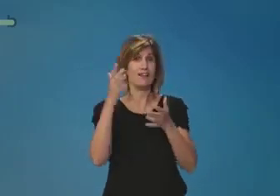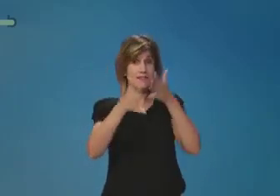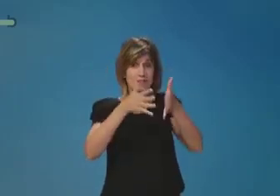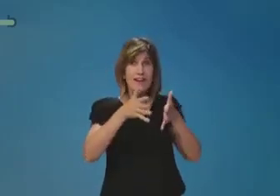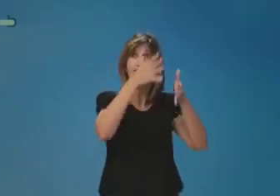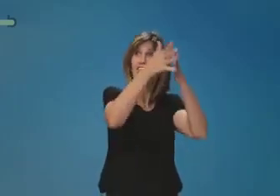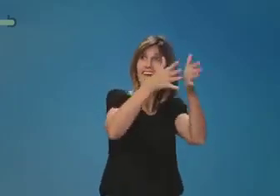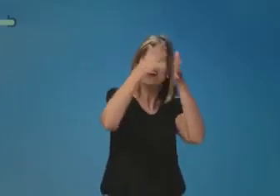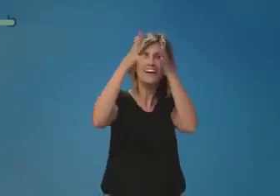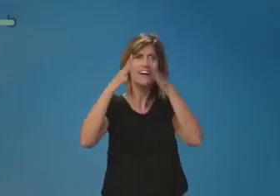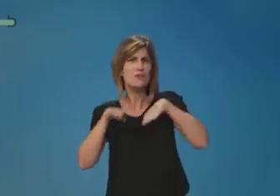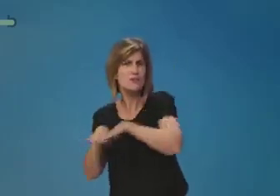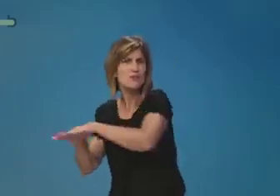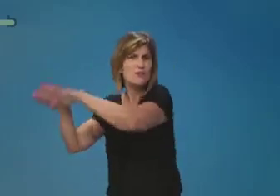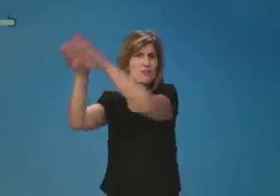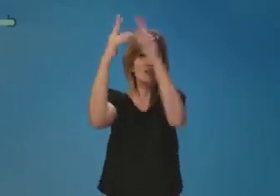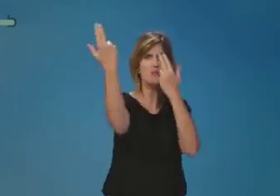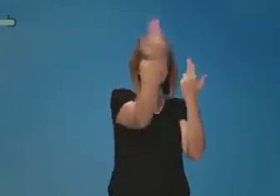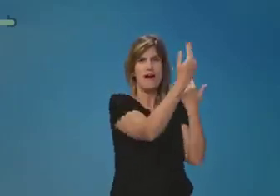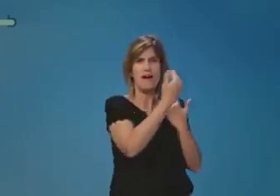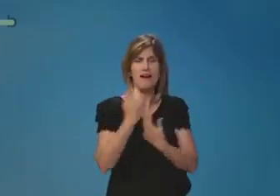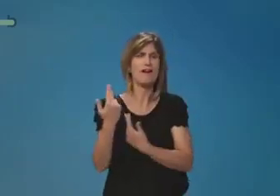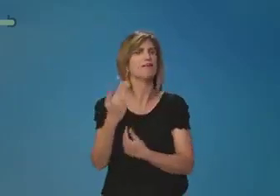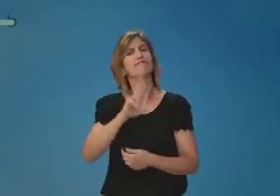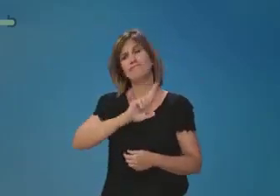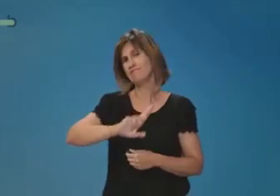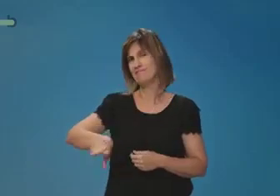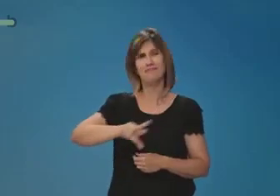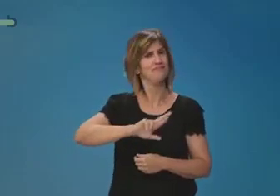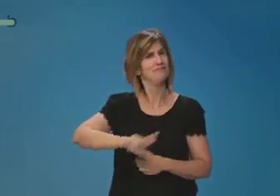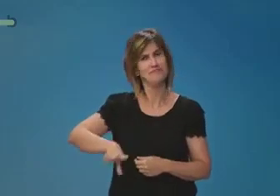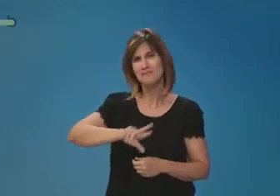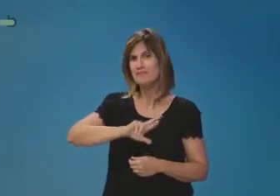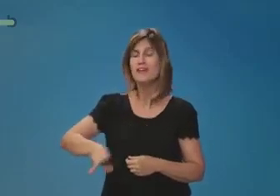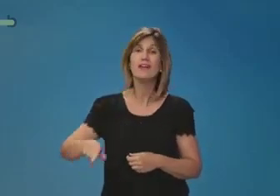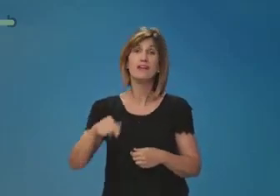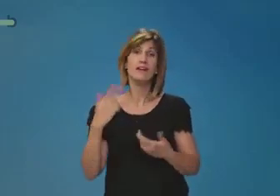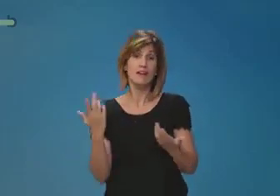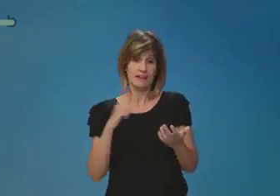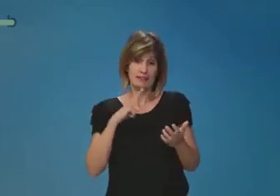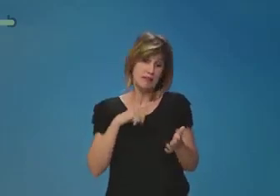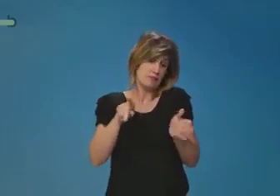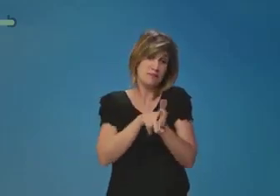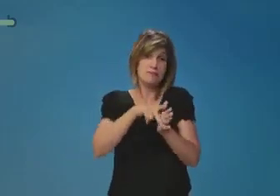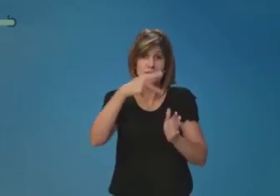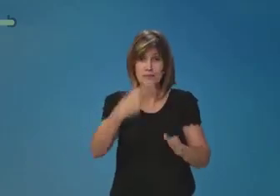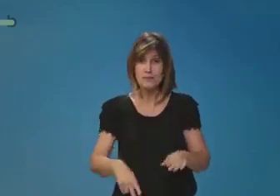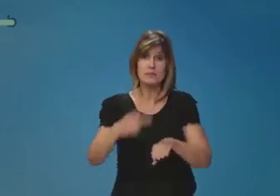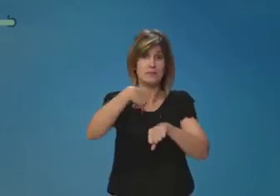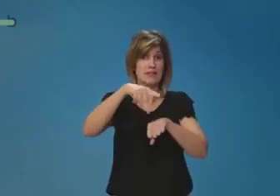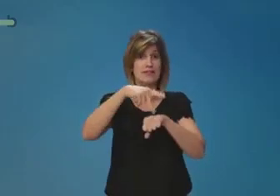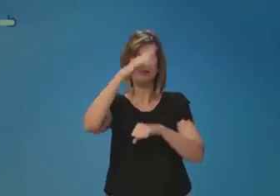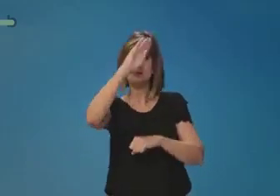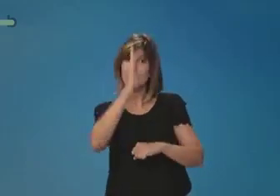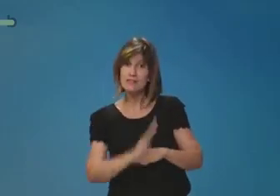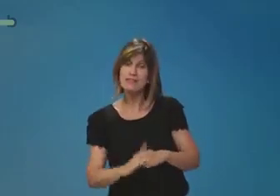utiliza a mesma língua de sinais, mas isso não é verdade. Aqui no Brasil, nós temos uma língua de sinais